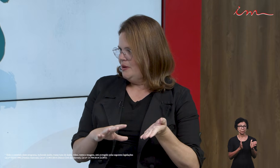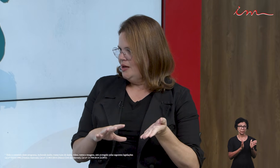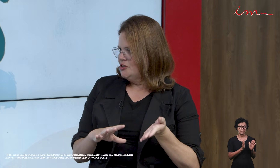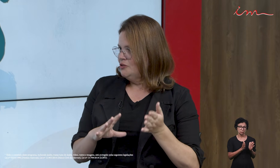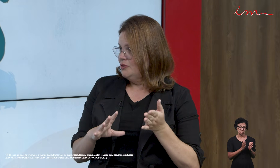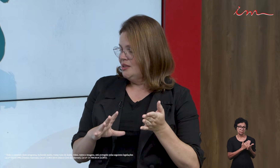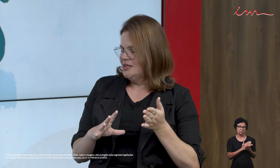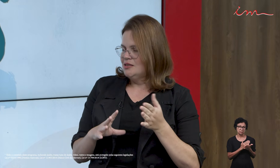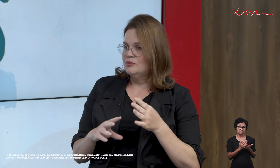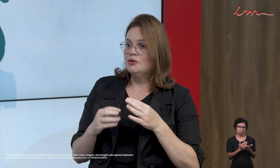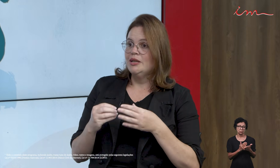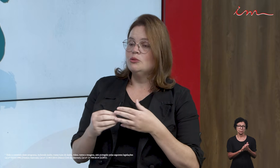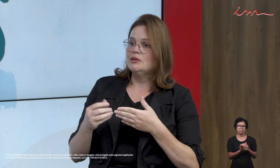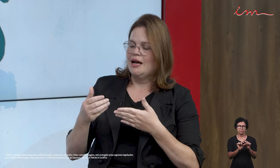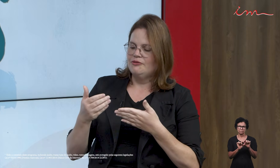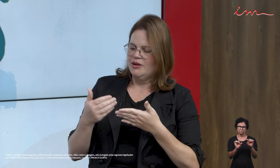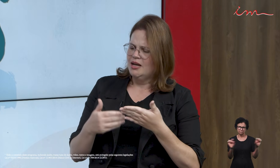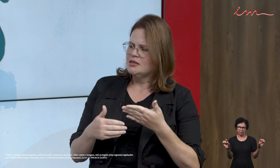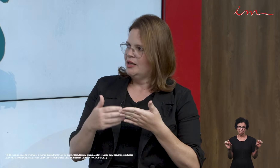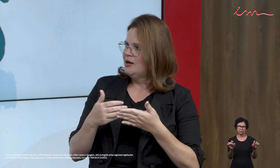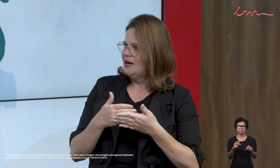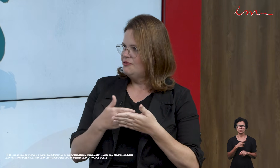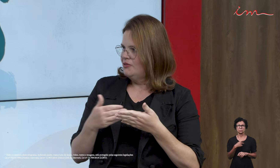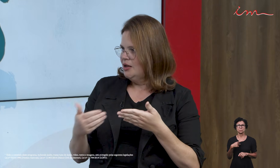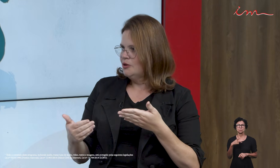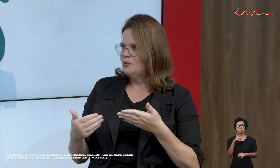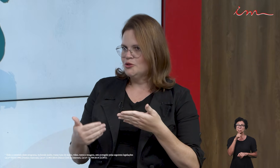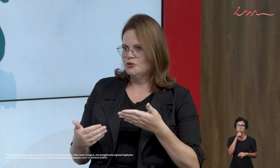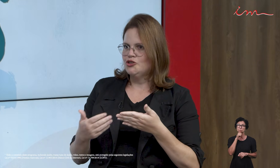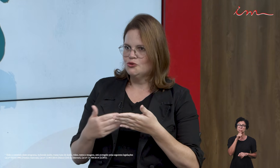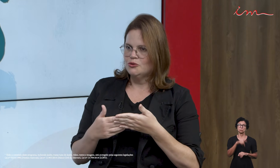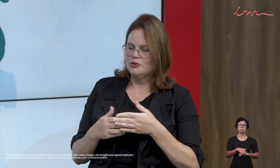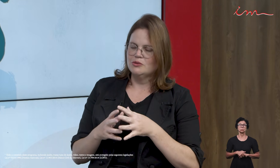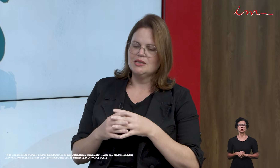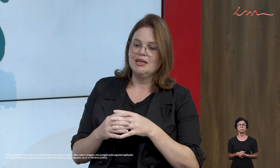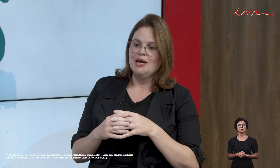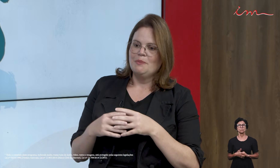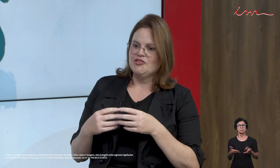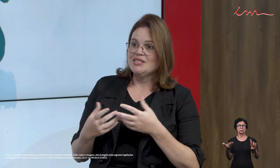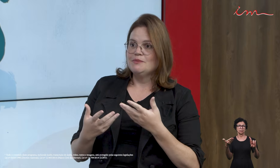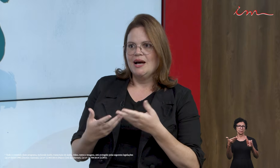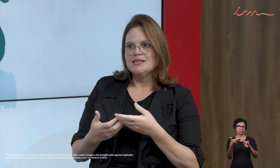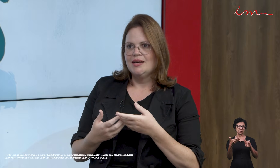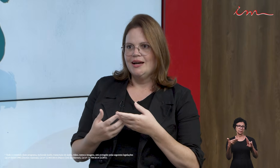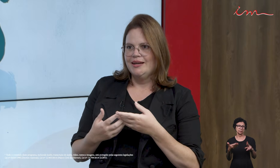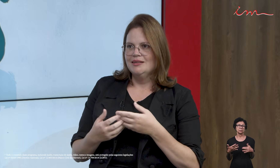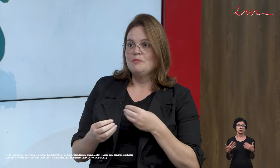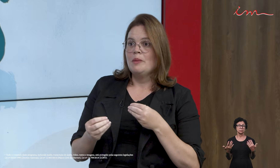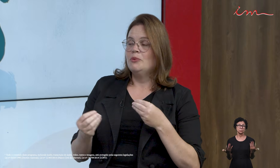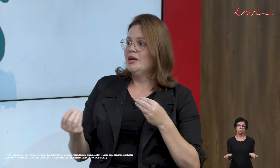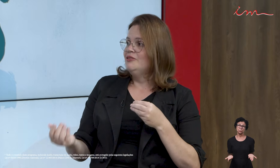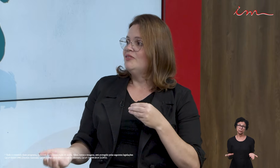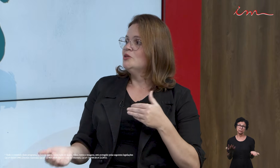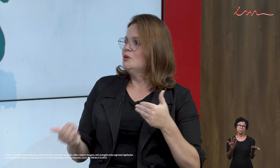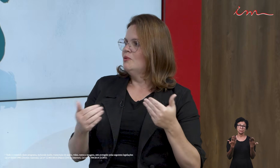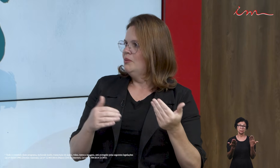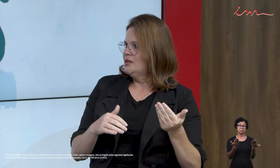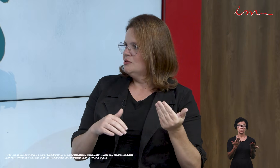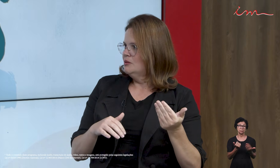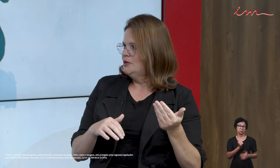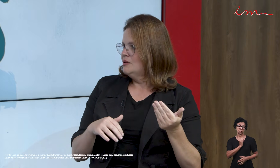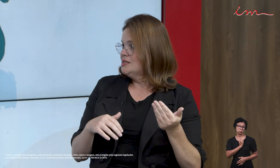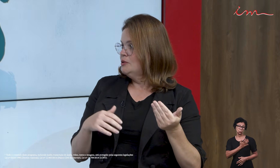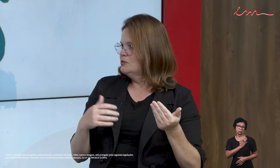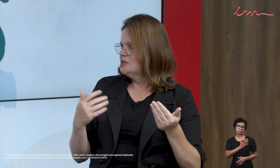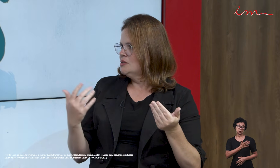primeira parte que foi trazido. Vou ler a frase, né? A fala que o pastor Gilson trouxe, para a gente se basear ela, porque ele faz uma